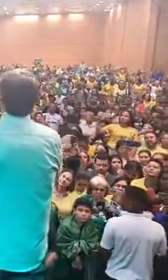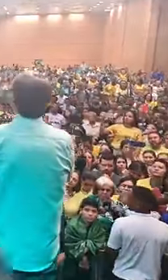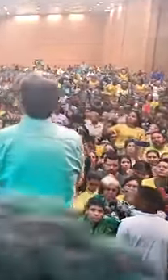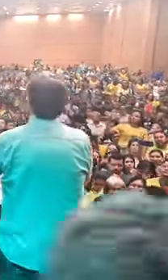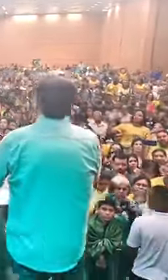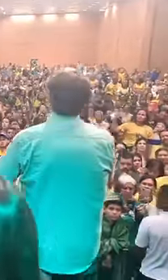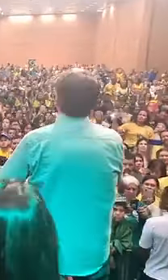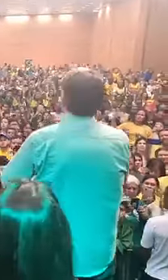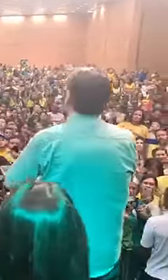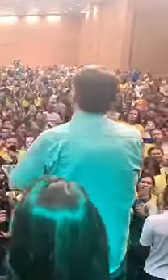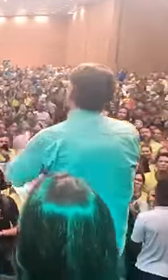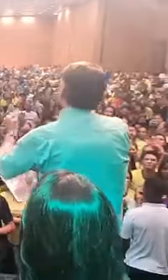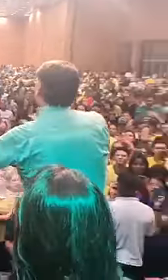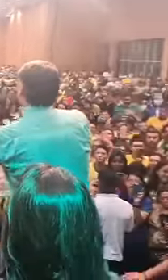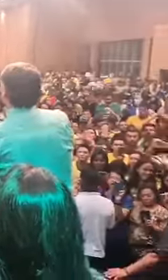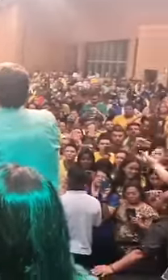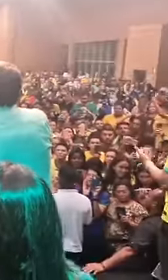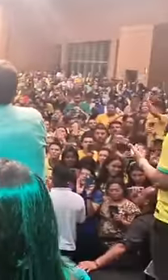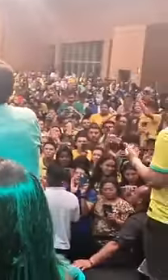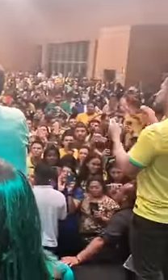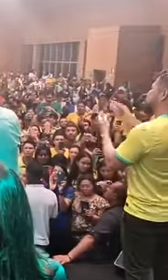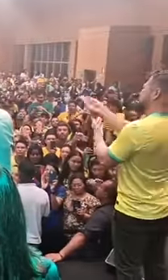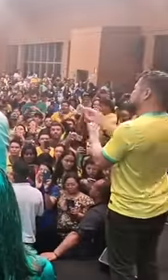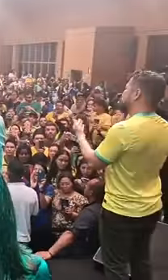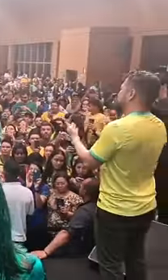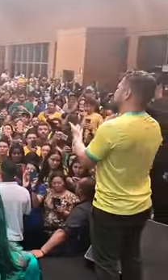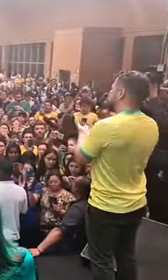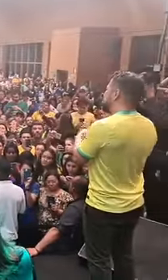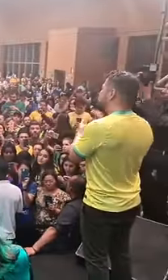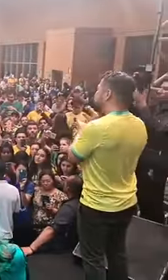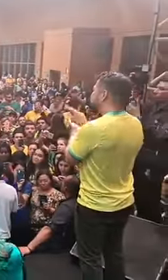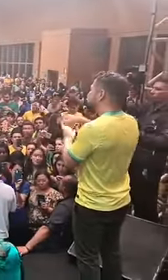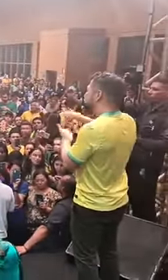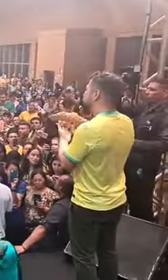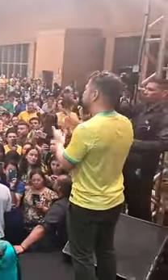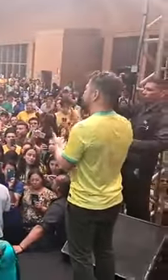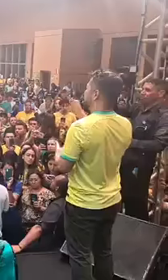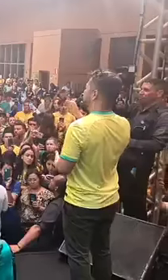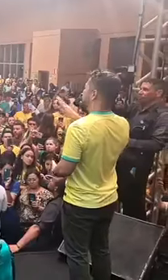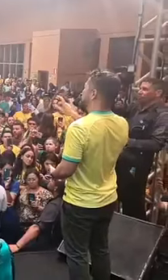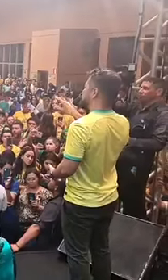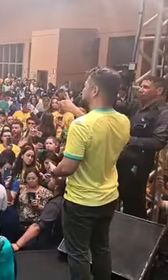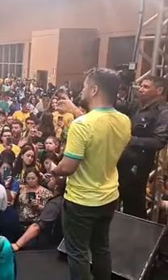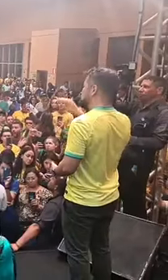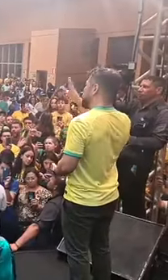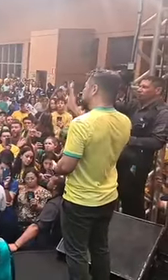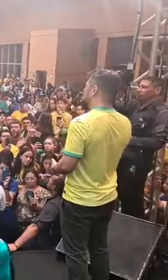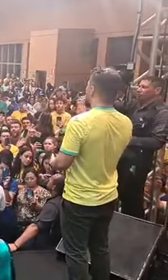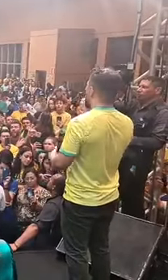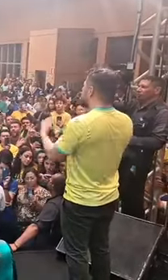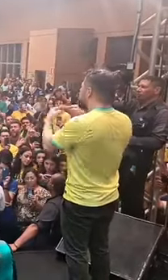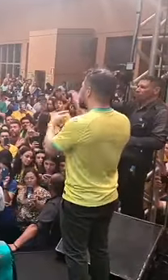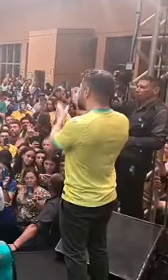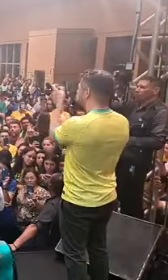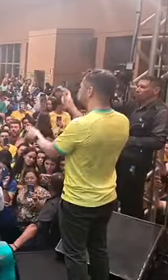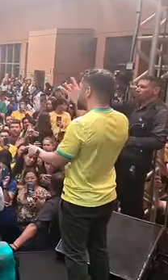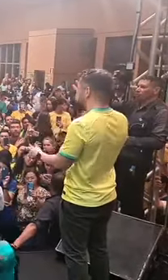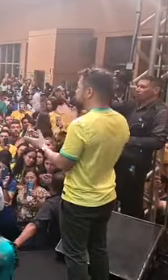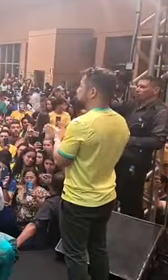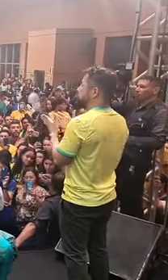dos precatórios pela condição da gente dar o auxílio digno para essas pessoas.